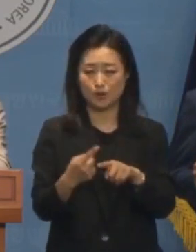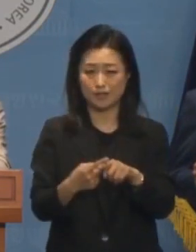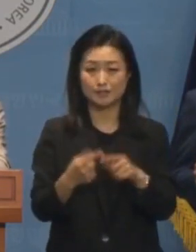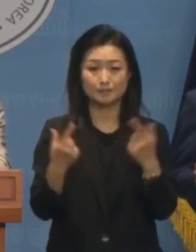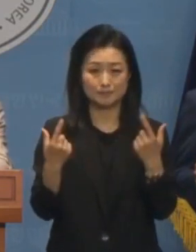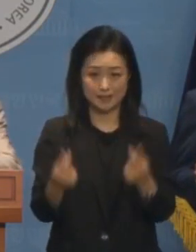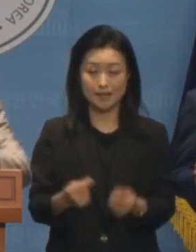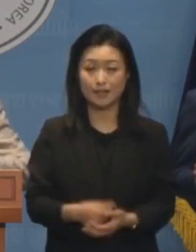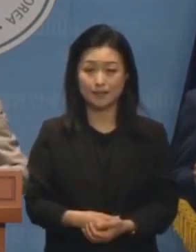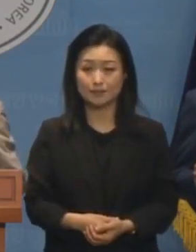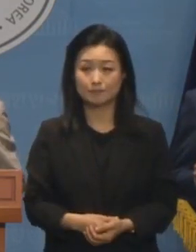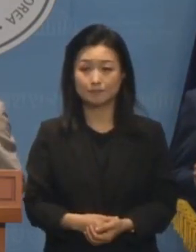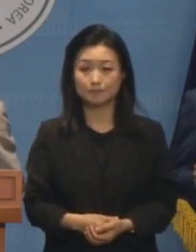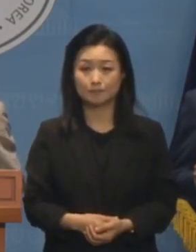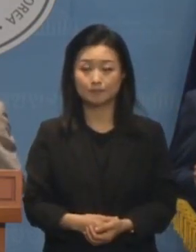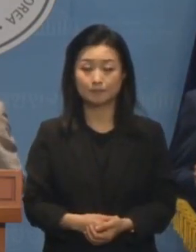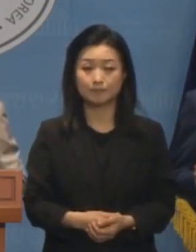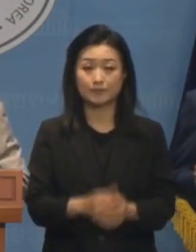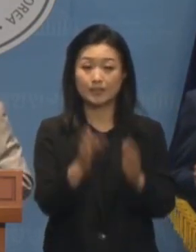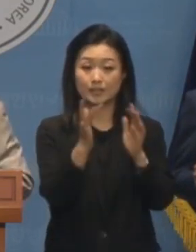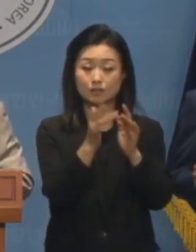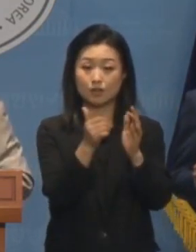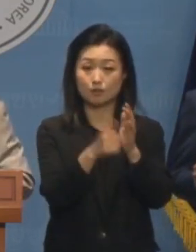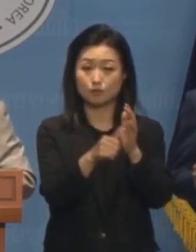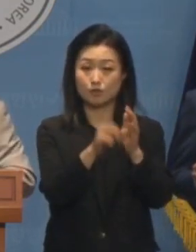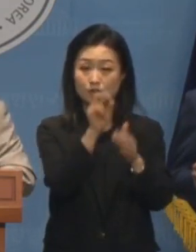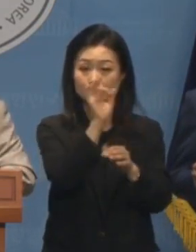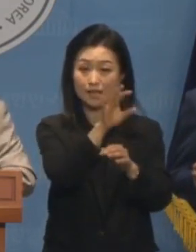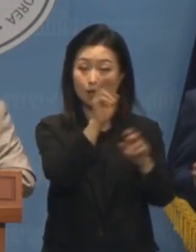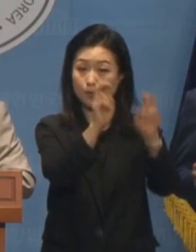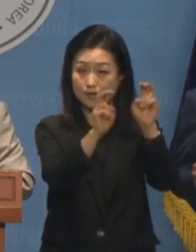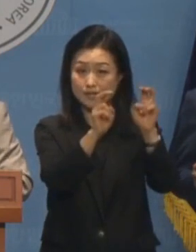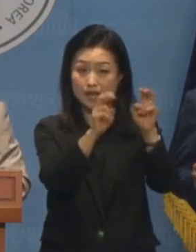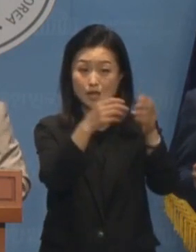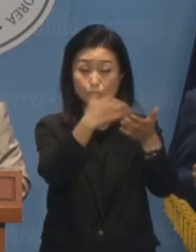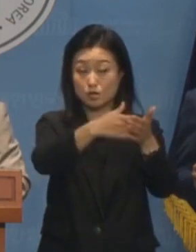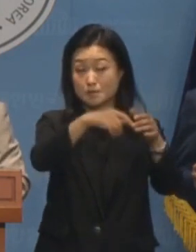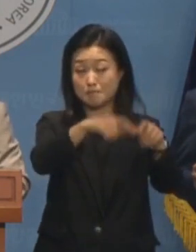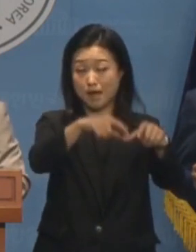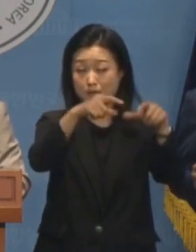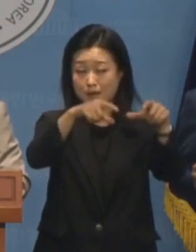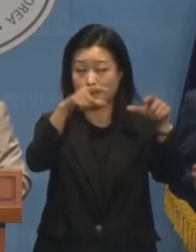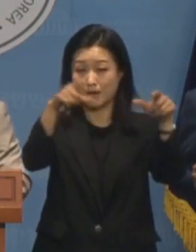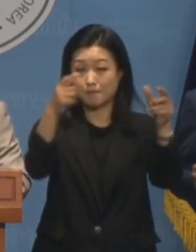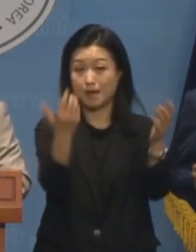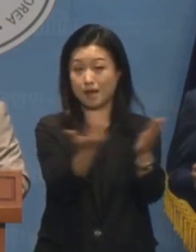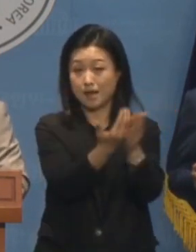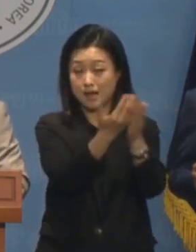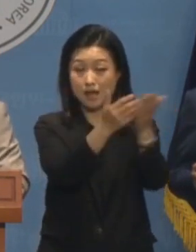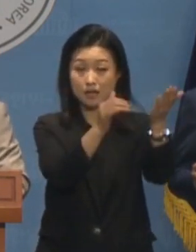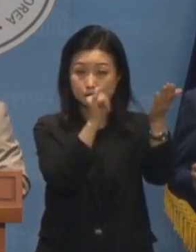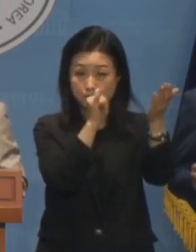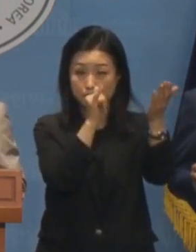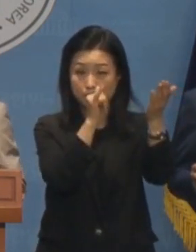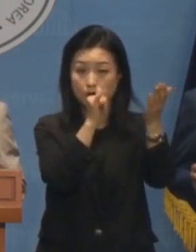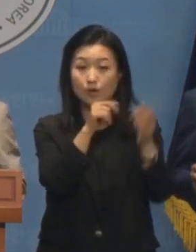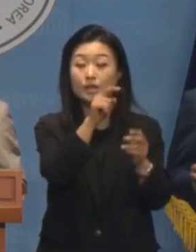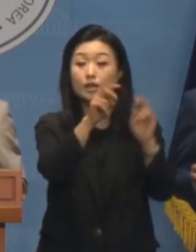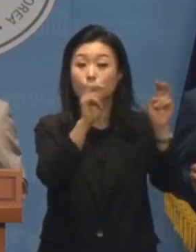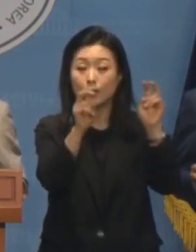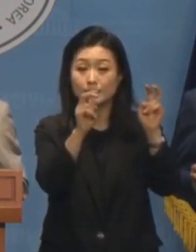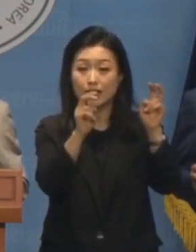것과 다름없습니다. 온라인 플랫폼 시장이 기하급수적으로 성장하고 있는 지금 거대 플랫폼